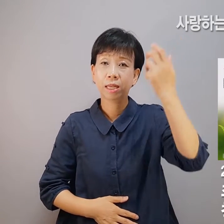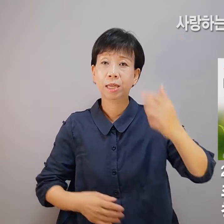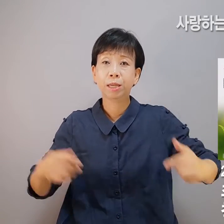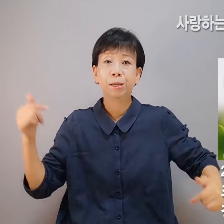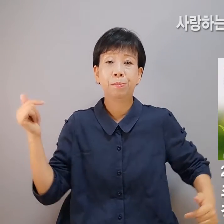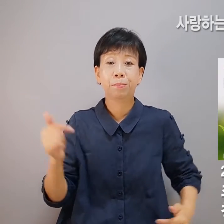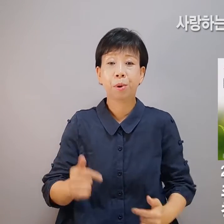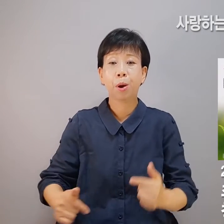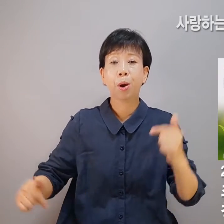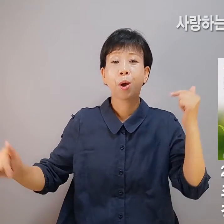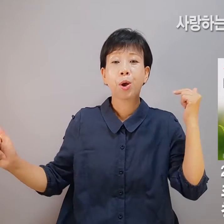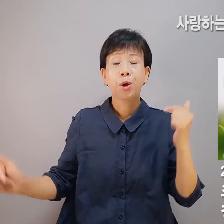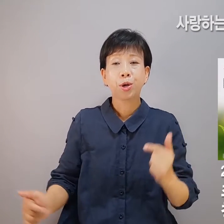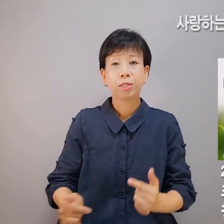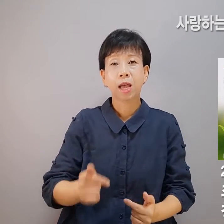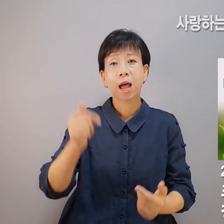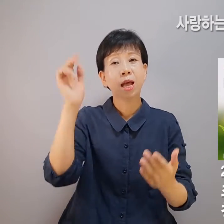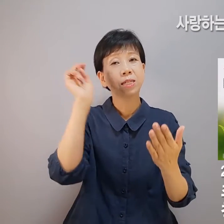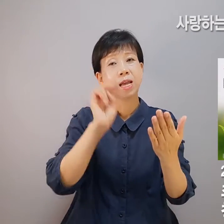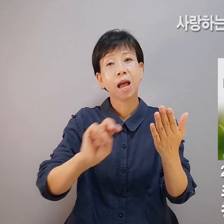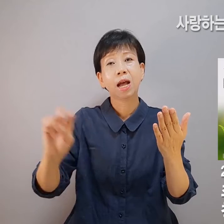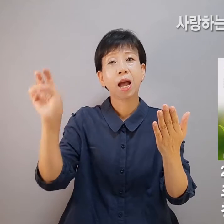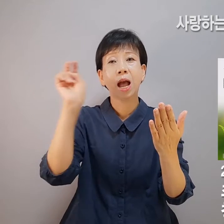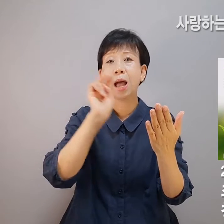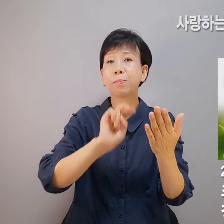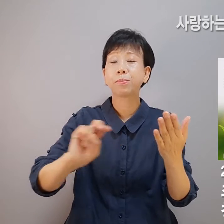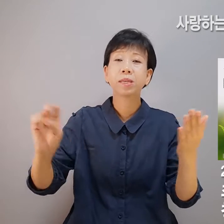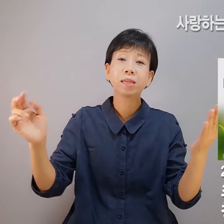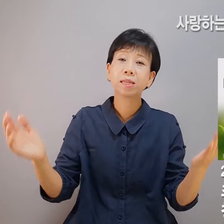내 영 기뻐